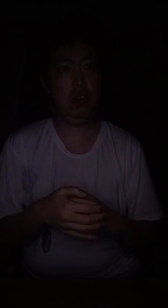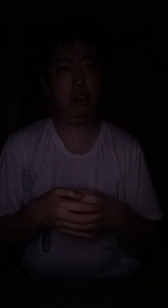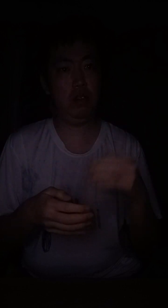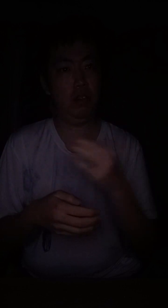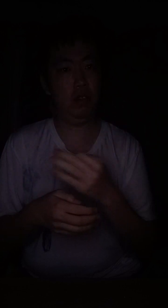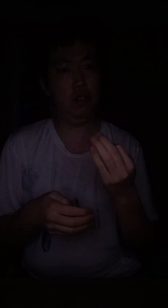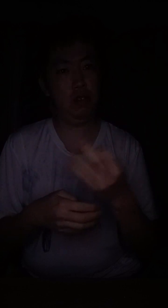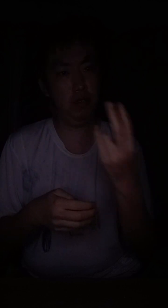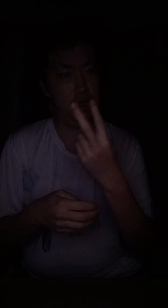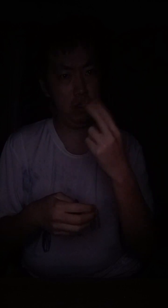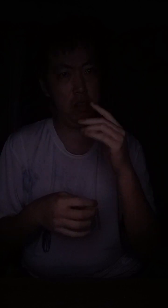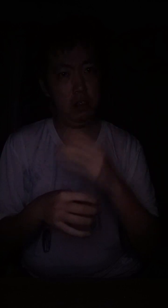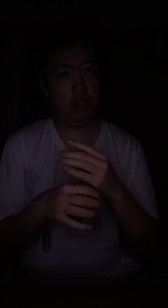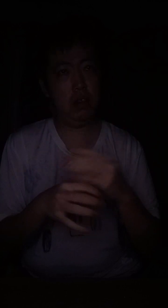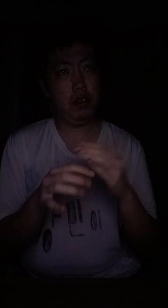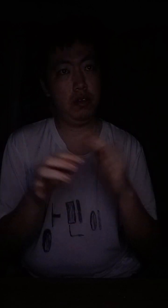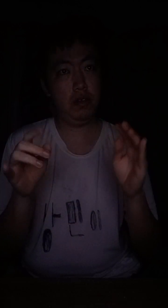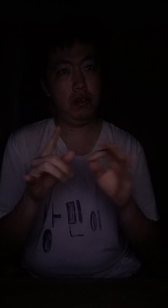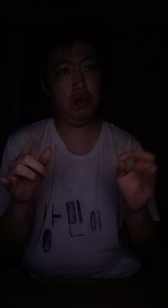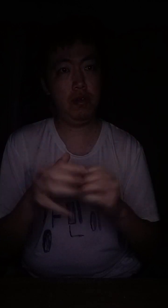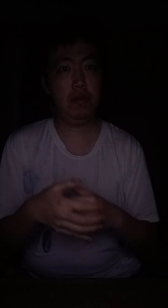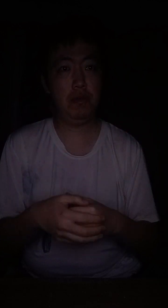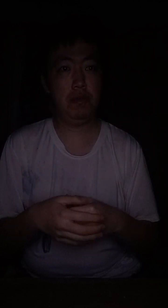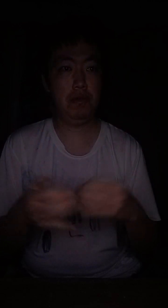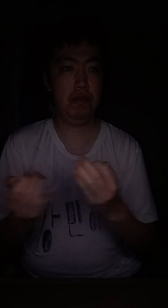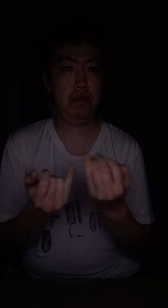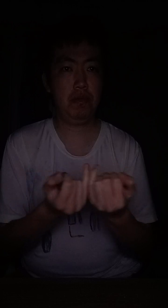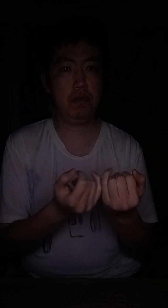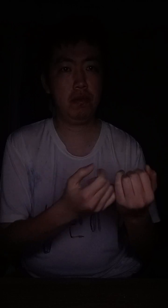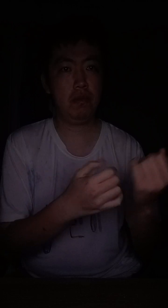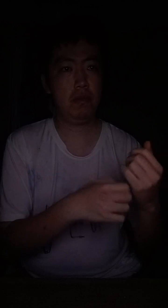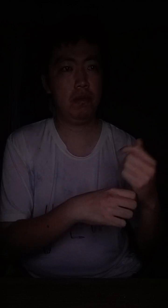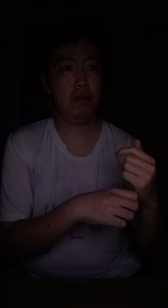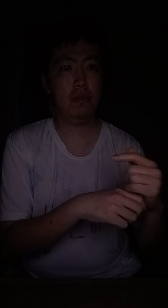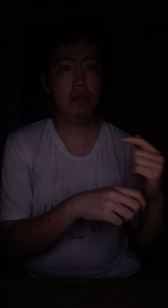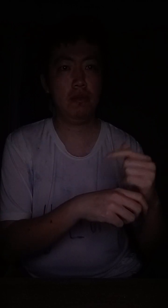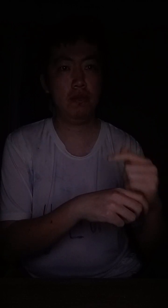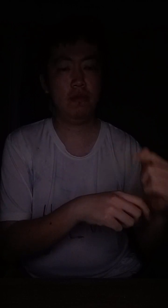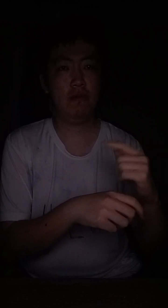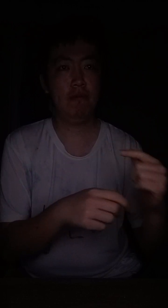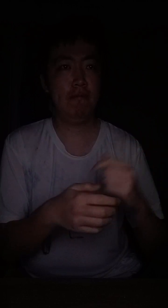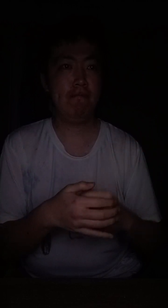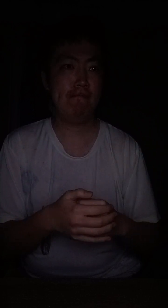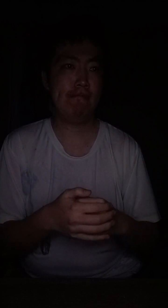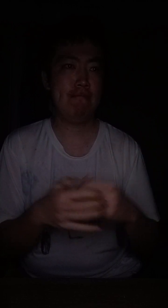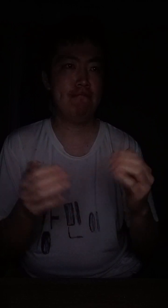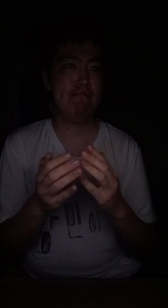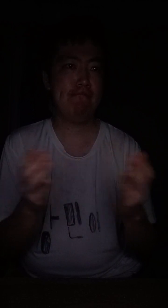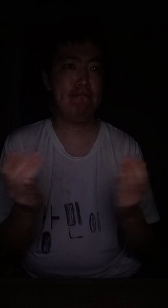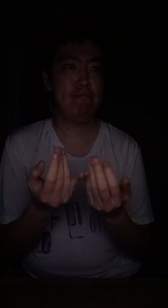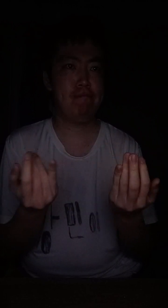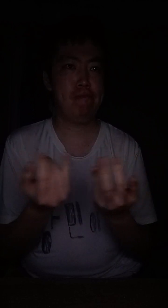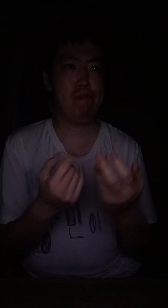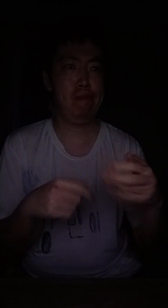봤을 때 바닥에 있고 인스타 DM으로 왔는데 혹시 아니냐 그러면서 자기가 1년 전에 똑같은 거기 장소에서 똑같이